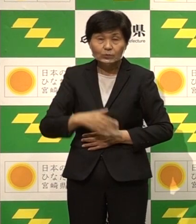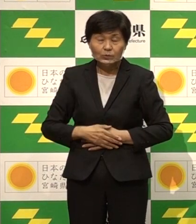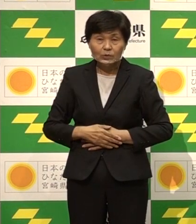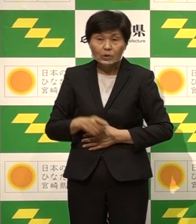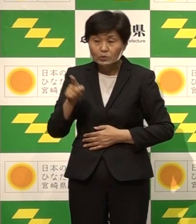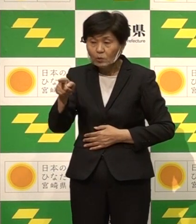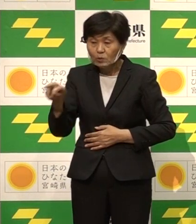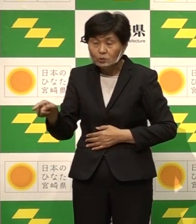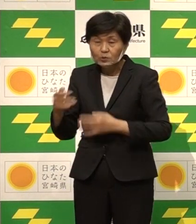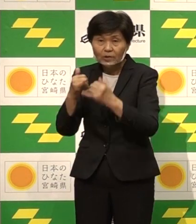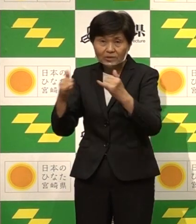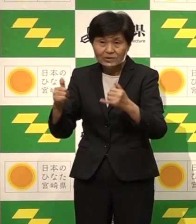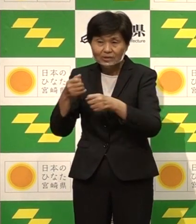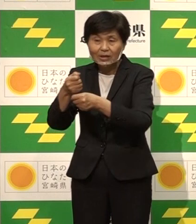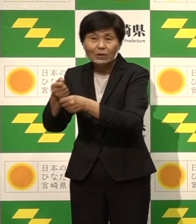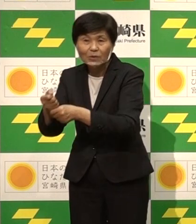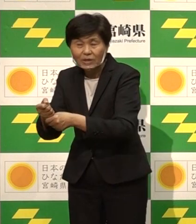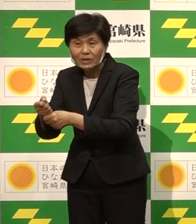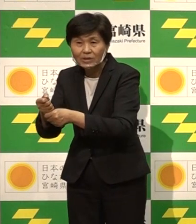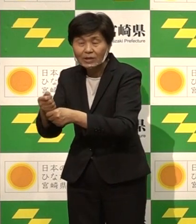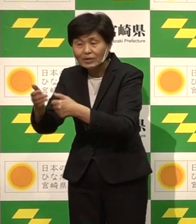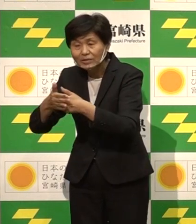方に頼ることのできない